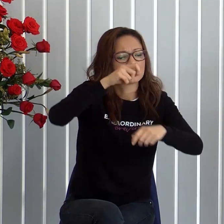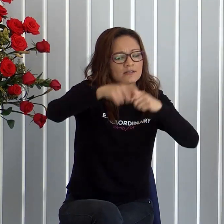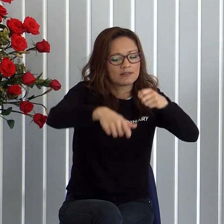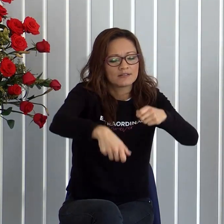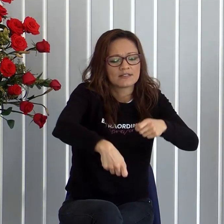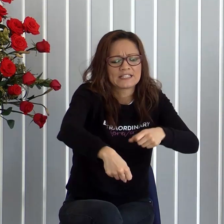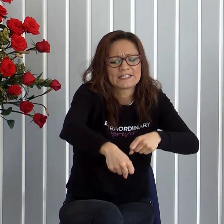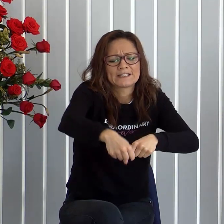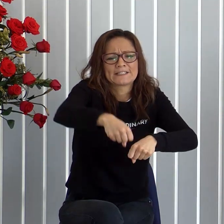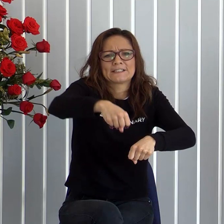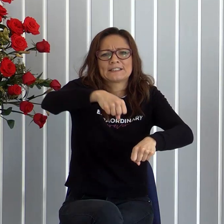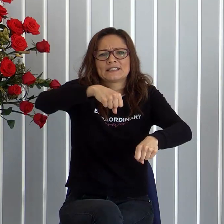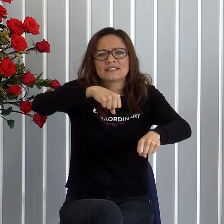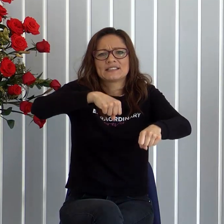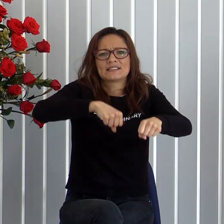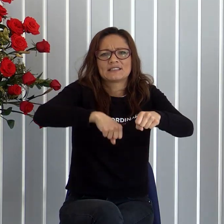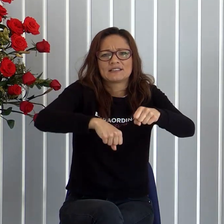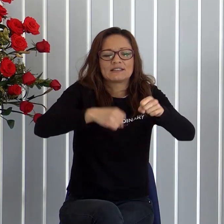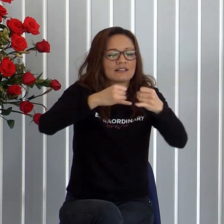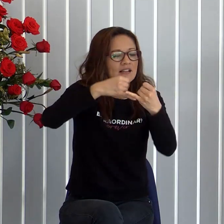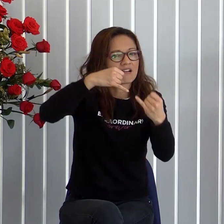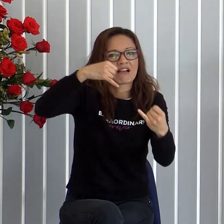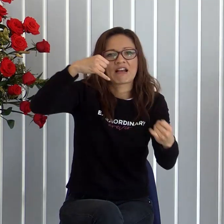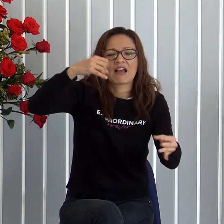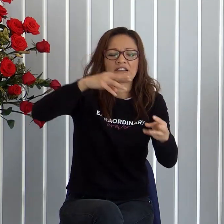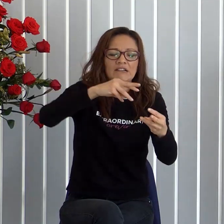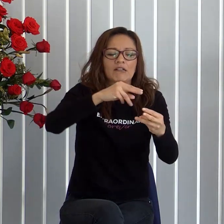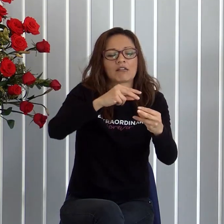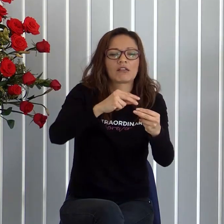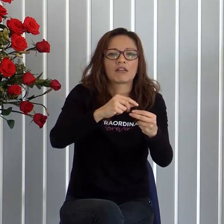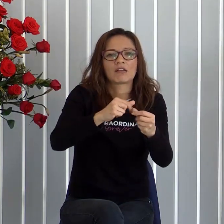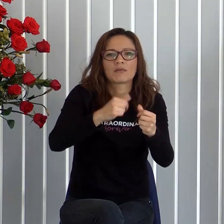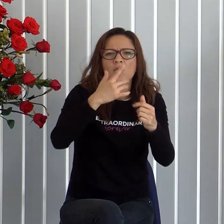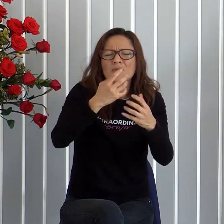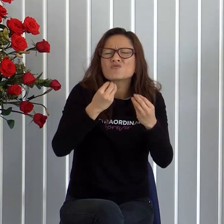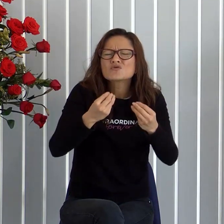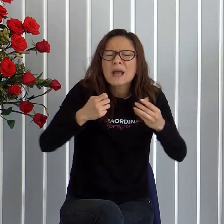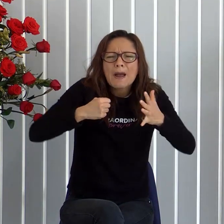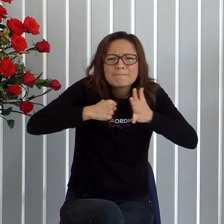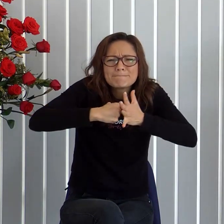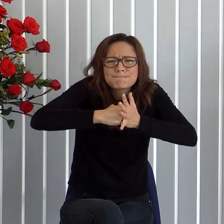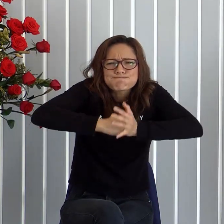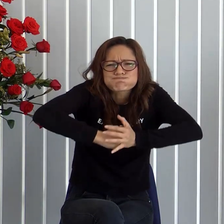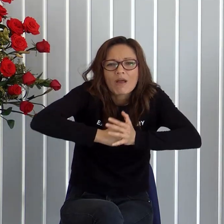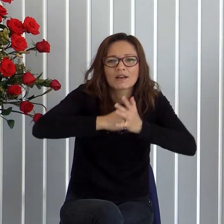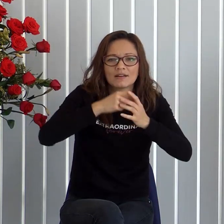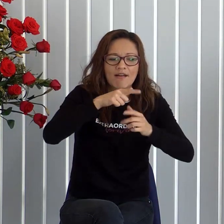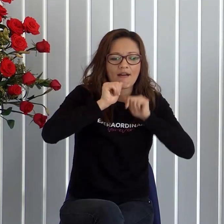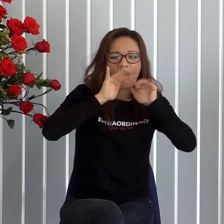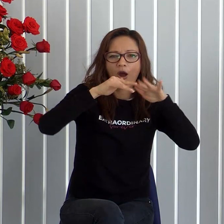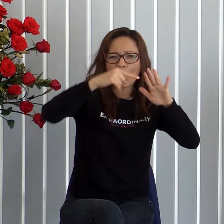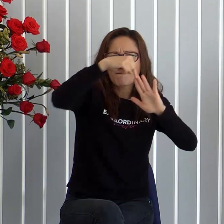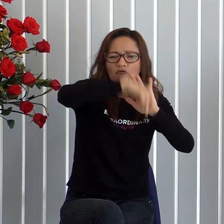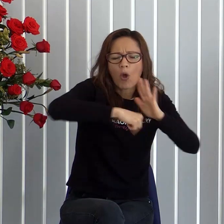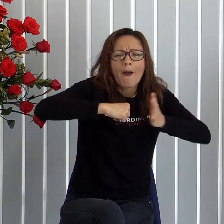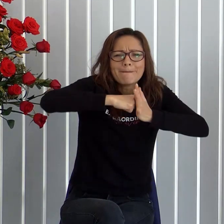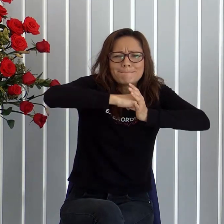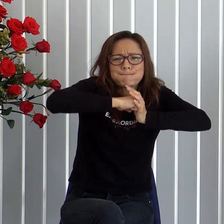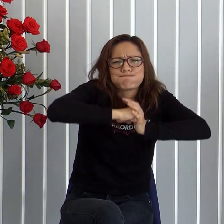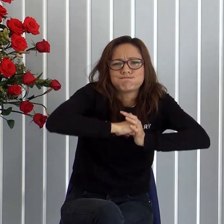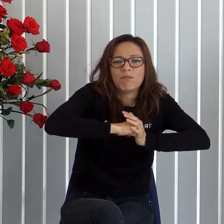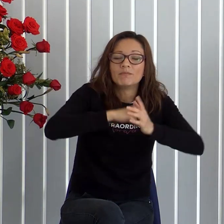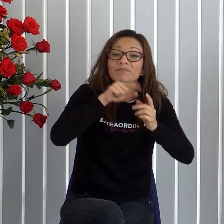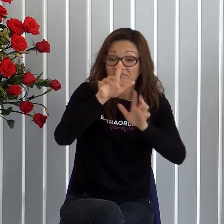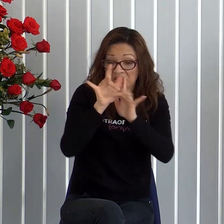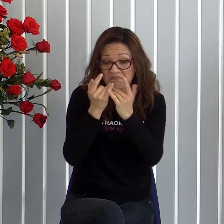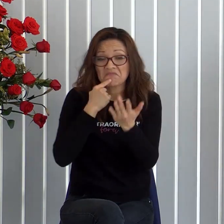subir el cable se había vuelto triza, se había desmenuzado por la presión de esa profundidad del agua. Y dice la